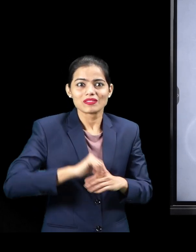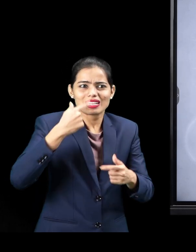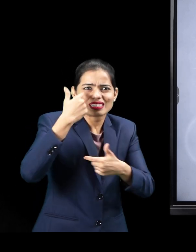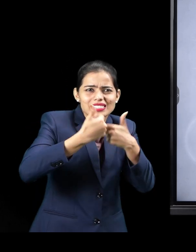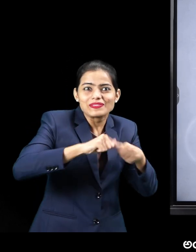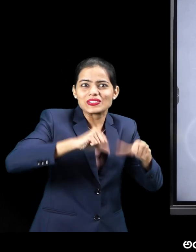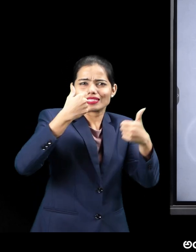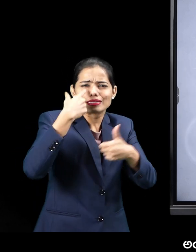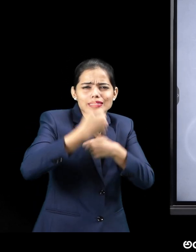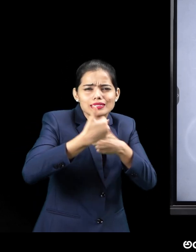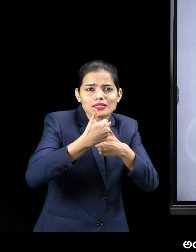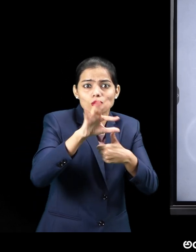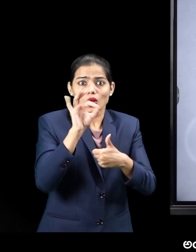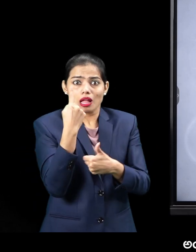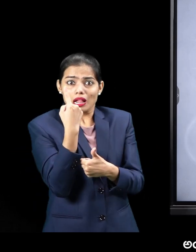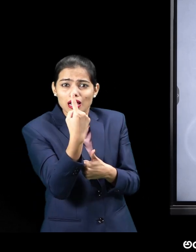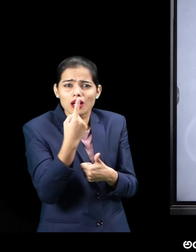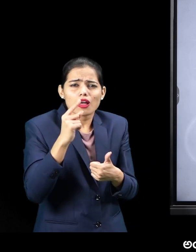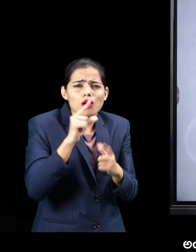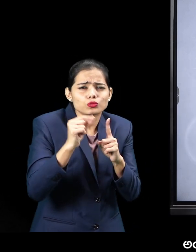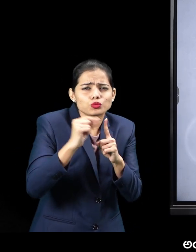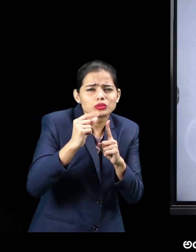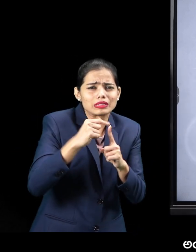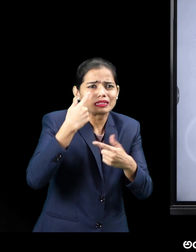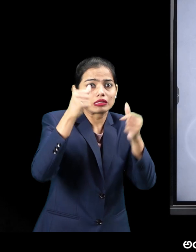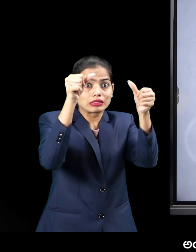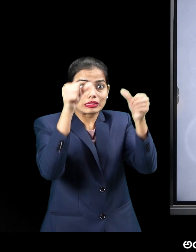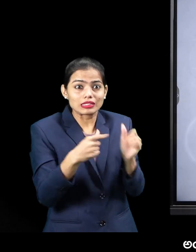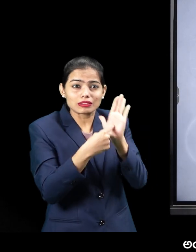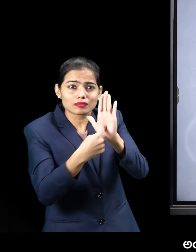యాదృచ్ఛిక ప్రయోగాలు అంటే వాటి వాస్తవ ఫలితాలను అంచనా